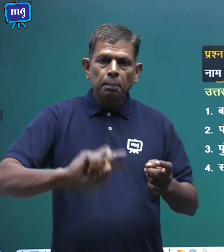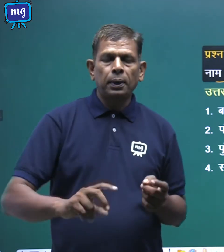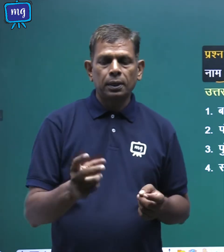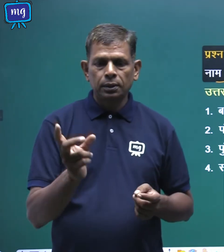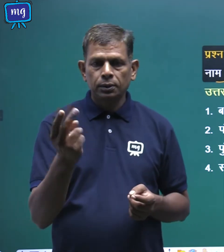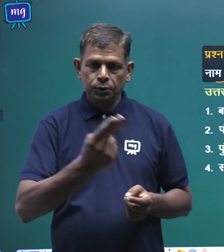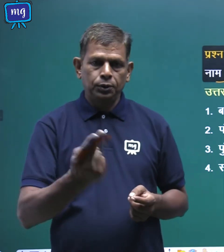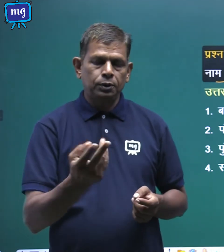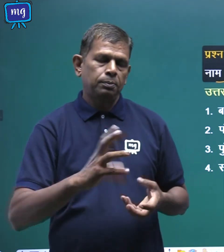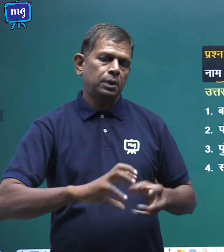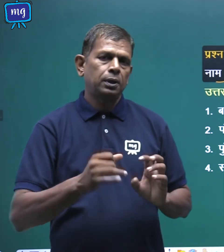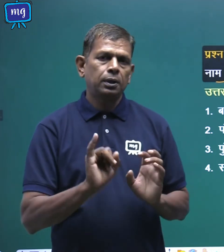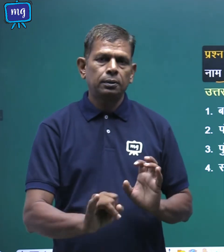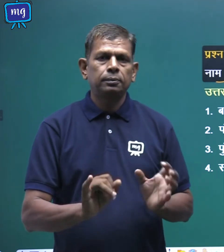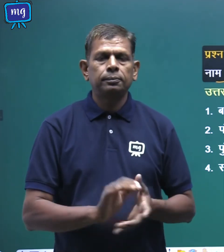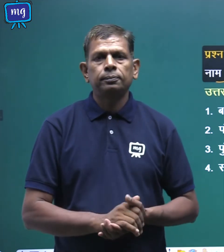बनाना है।